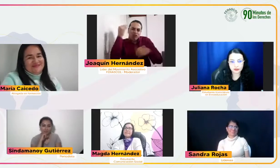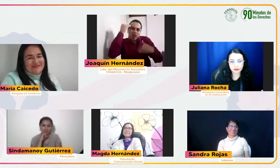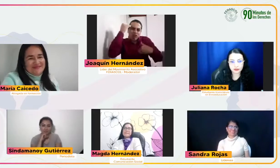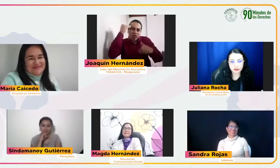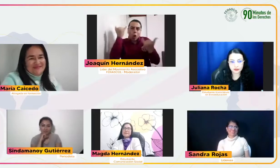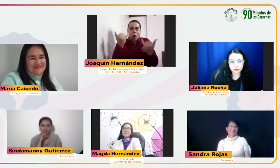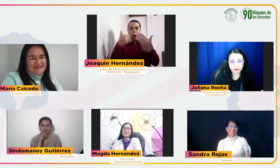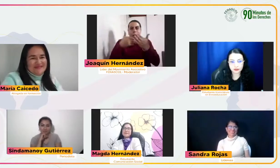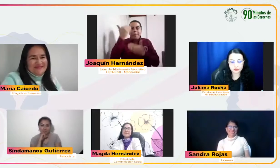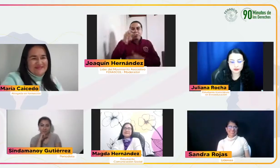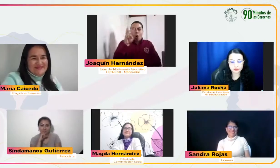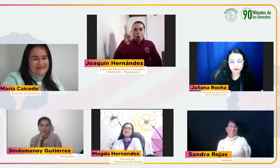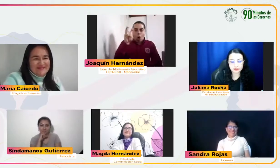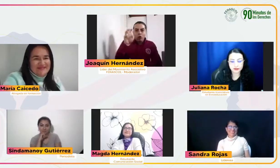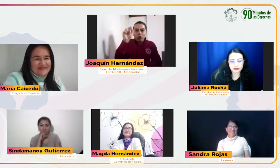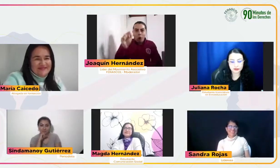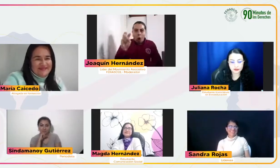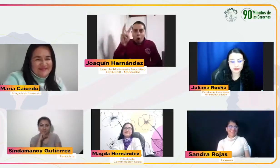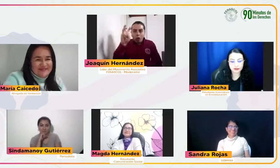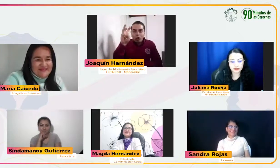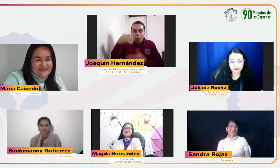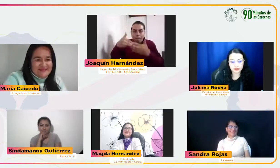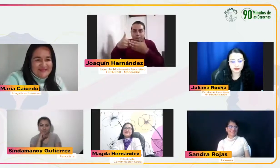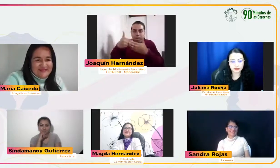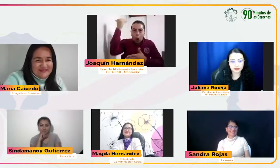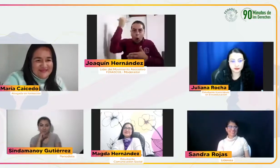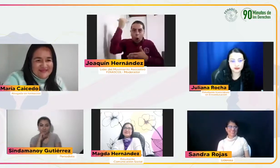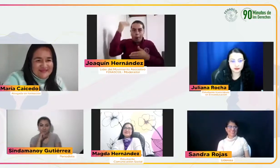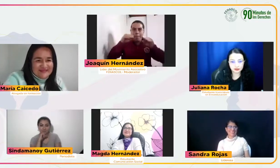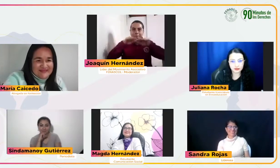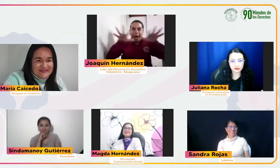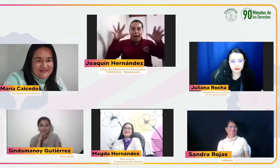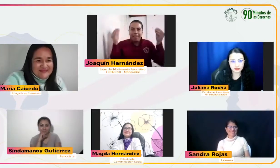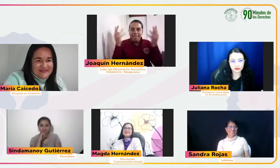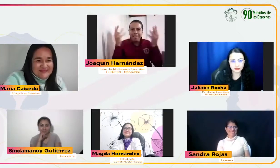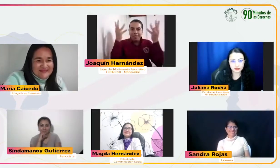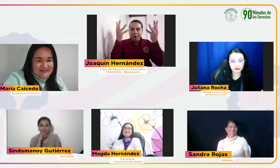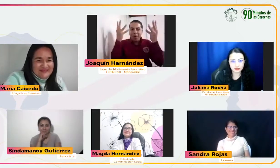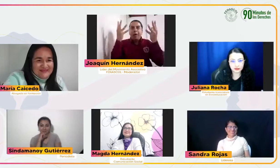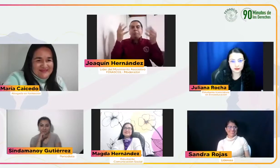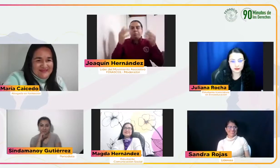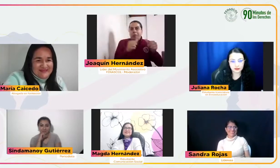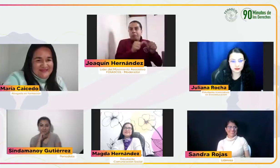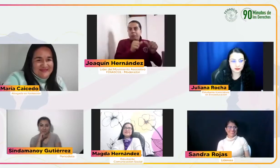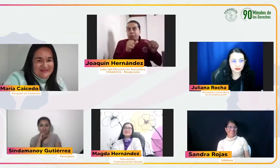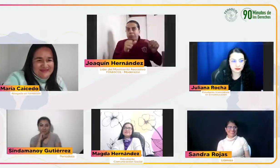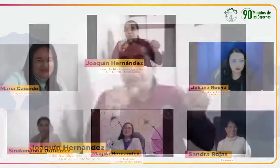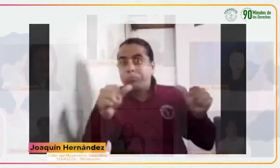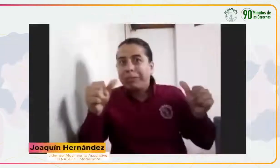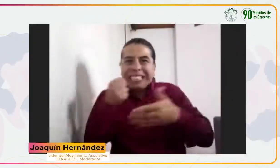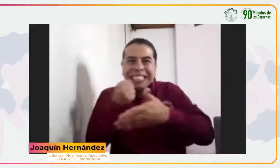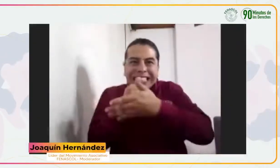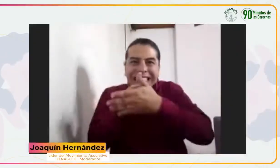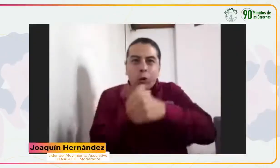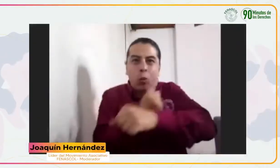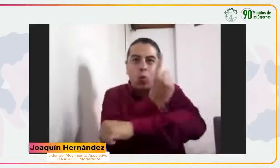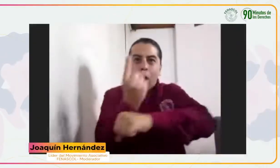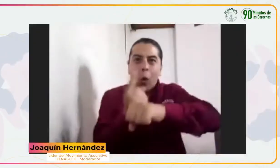sobre el feminismo. Sé que ya van siendo las 9:30, desde las 8 iniciamos